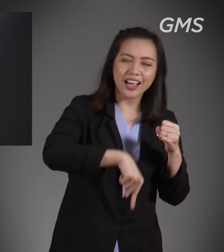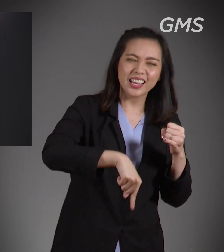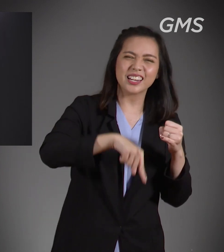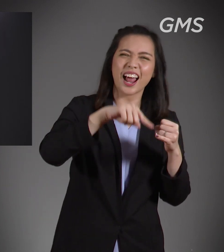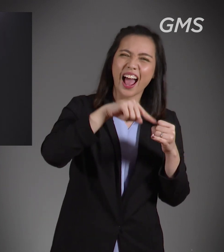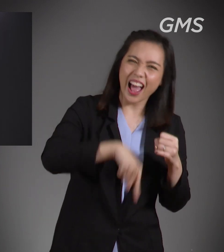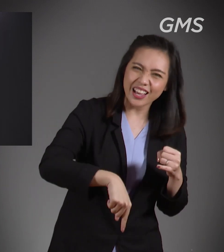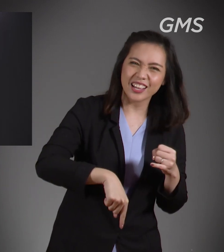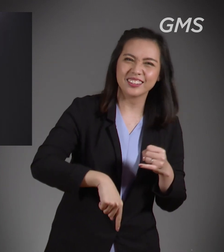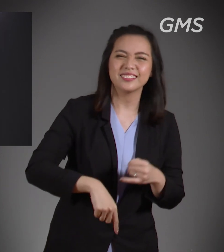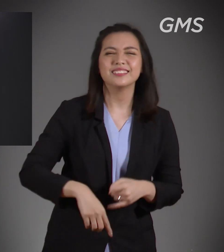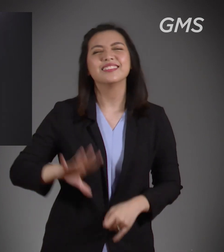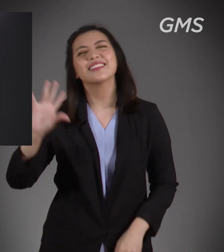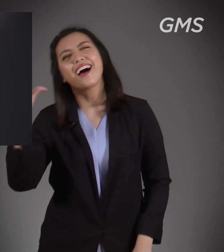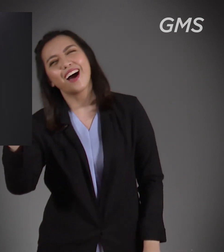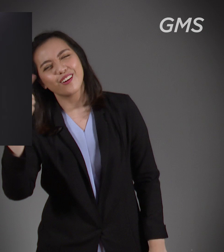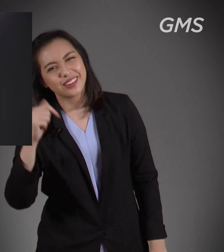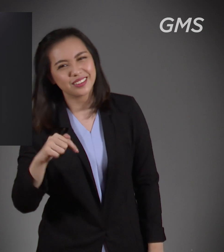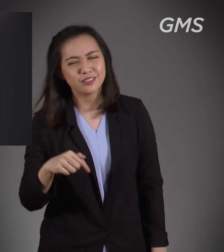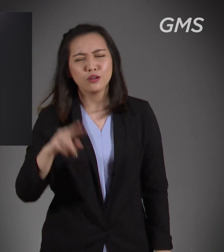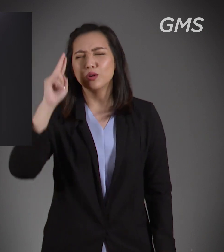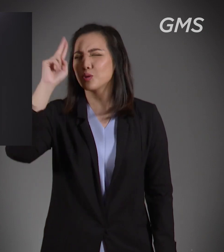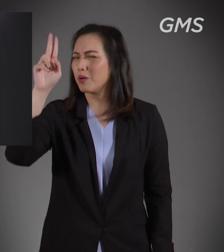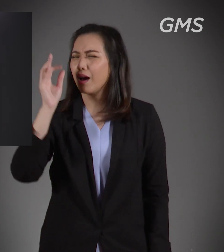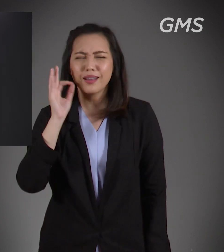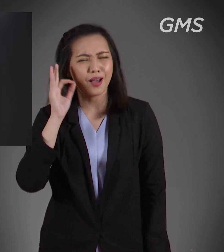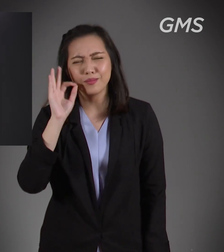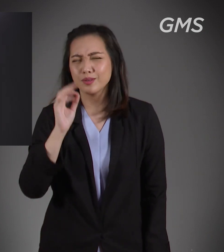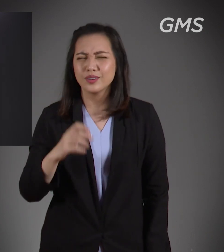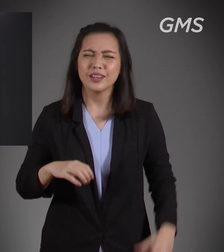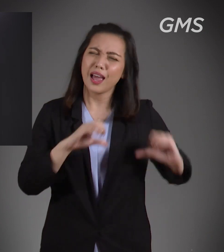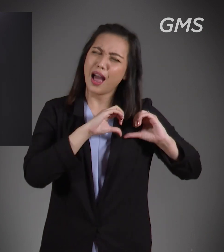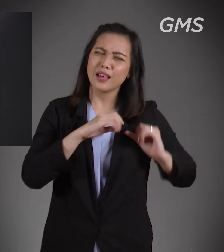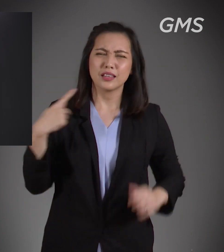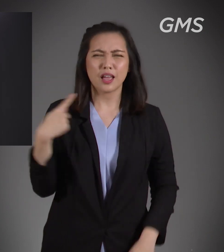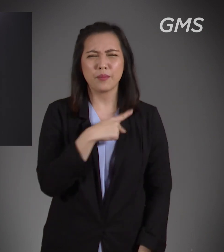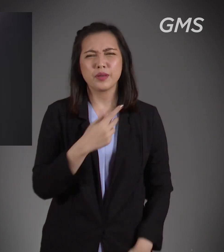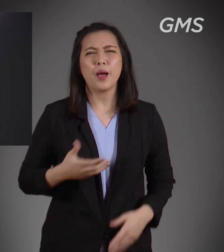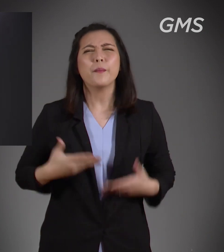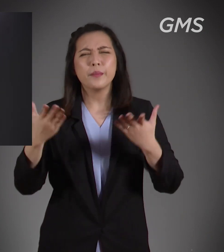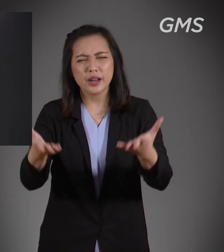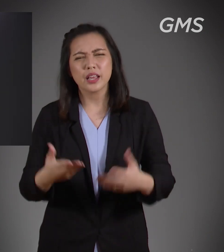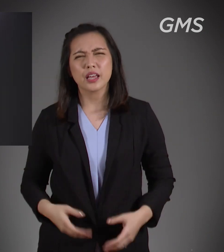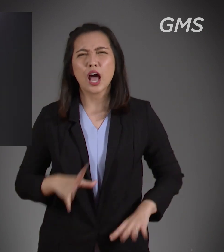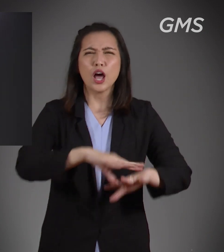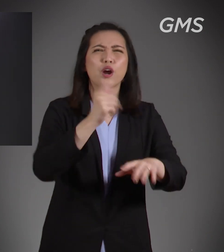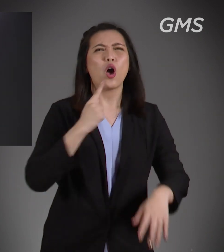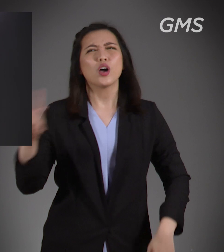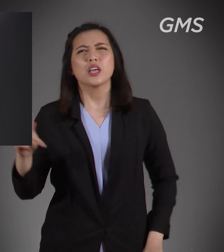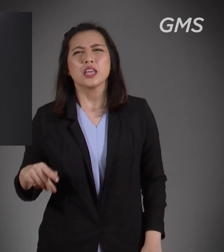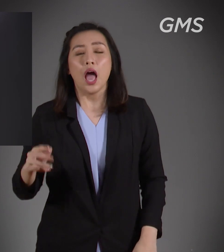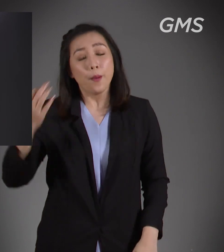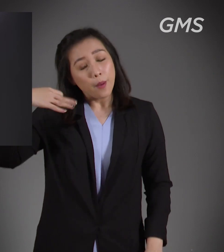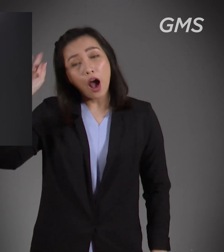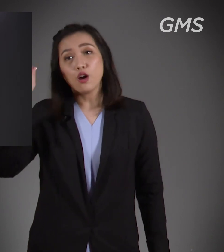tahun ini. Tuhan, ampuni hati kami yang sering pelin-pelan. Kasih kami spirit yang baru ya Tuhan, memasuki tahun yang akan